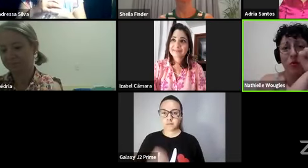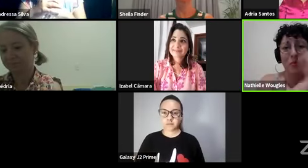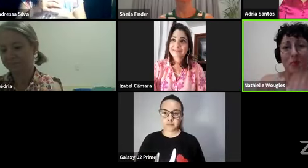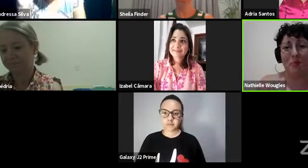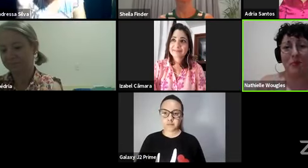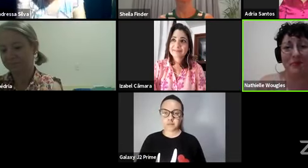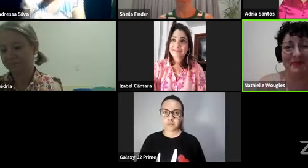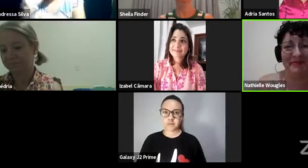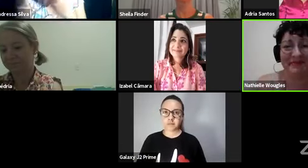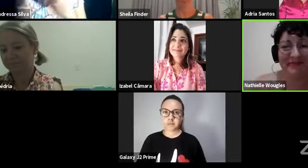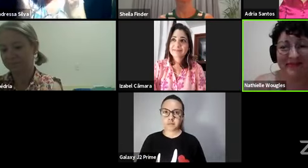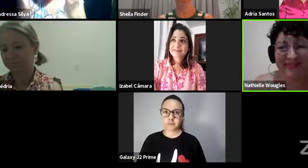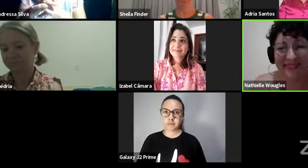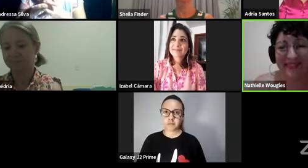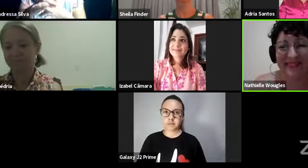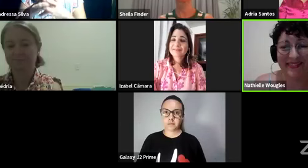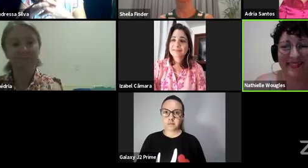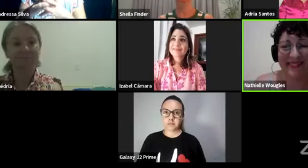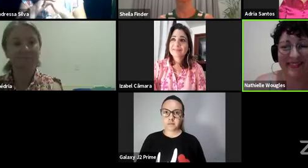Parou.